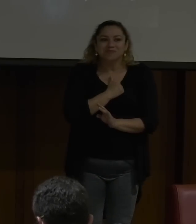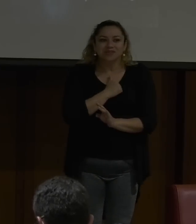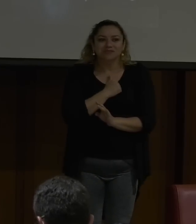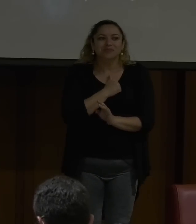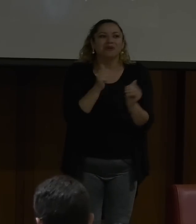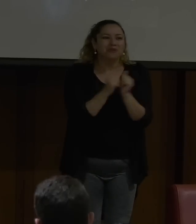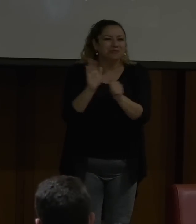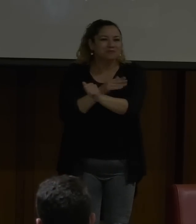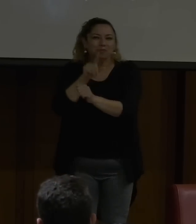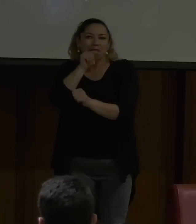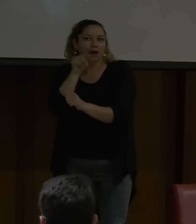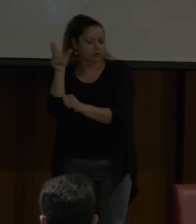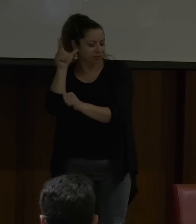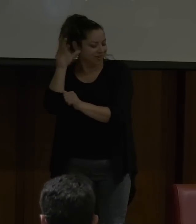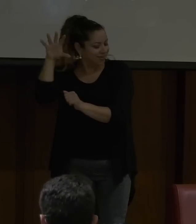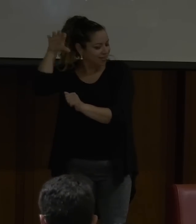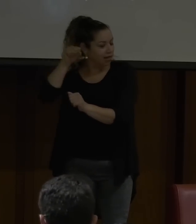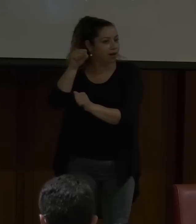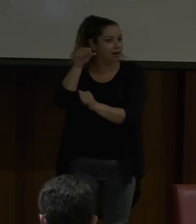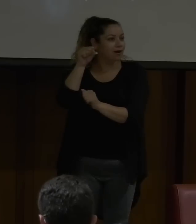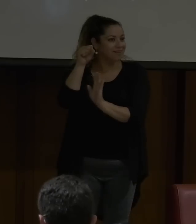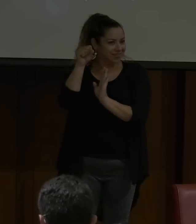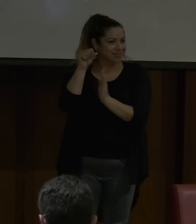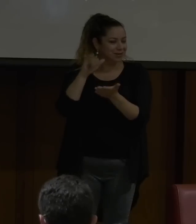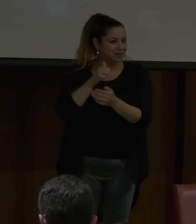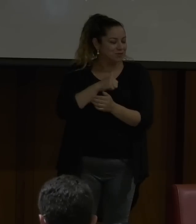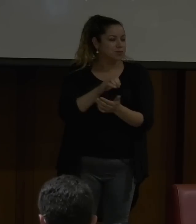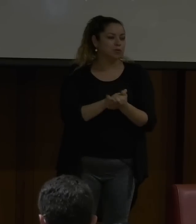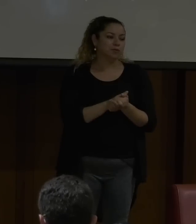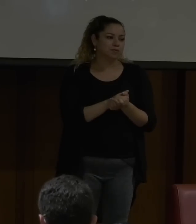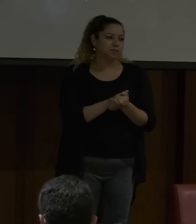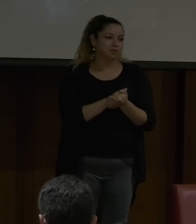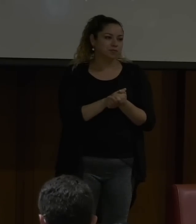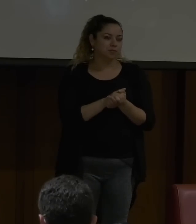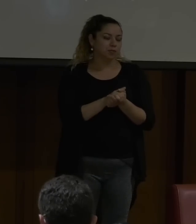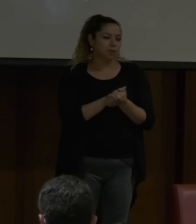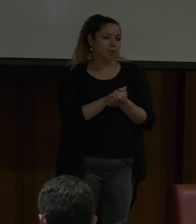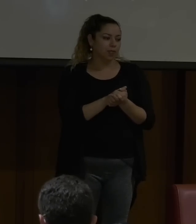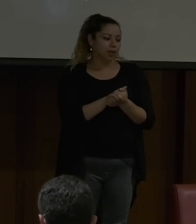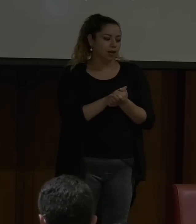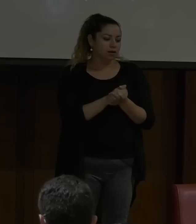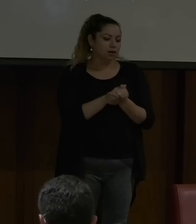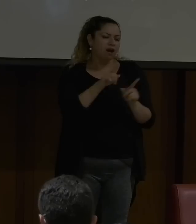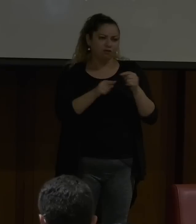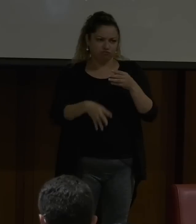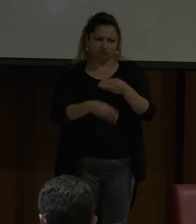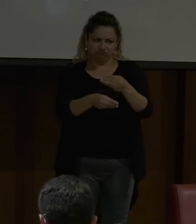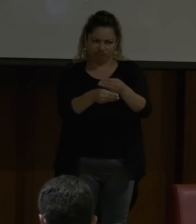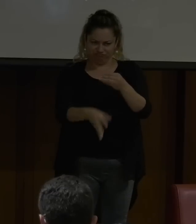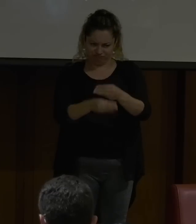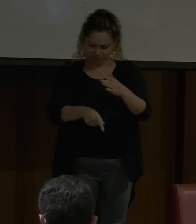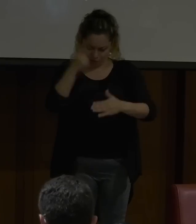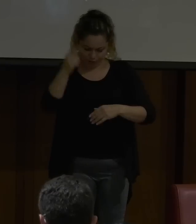de los pájaros, y bueno, ahorita sigo de otras cosas también. o no, mejor de una vez,